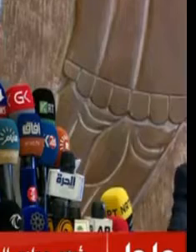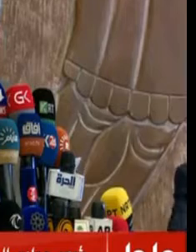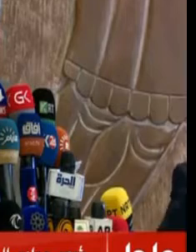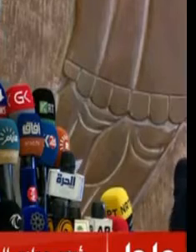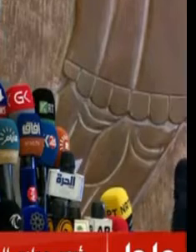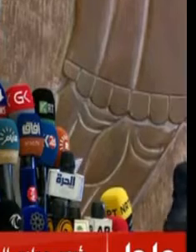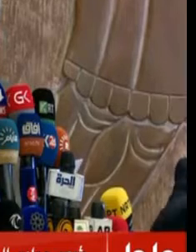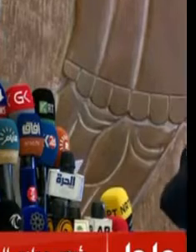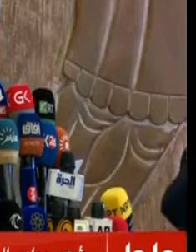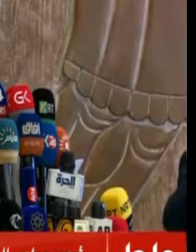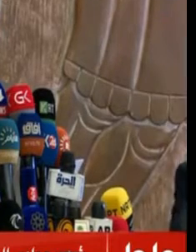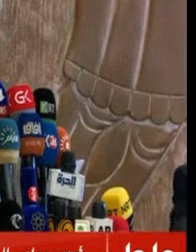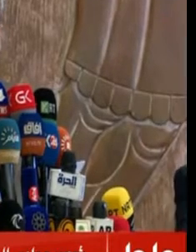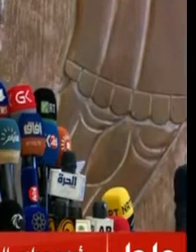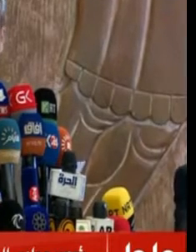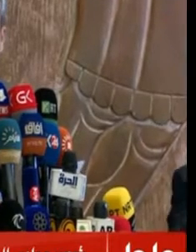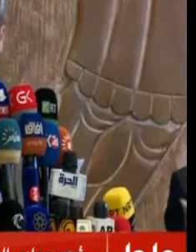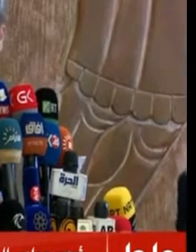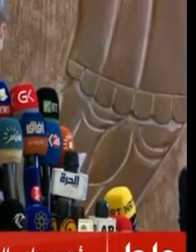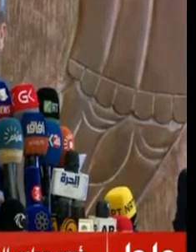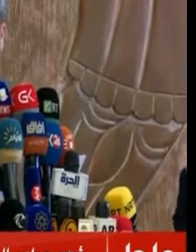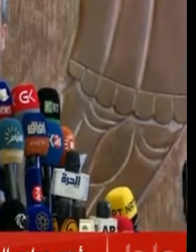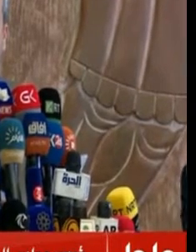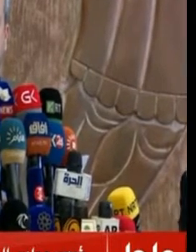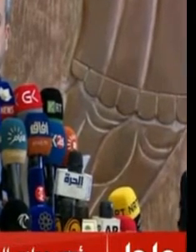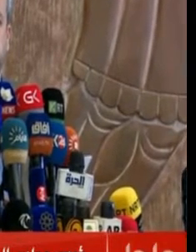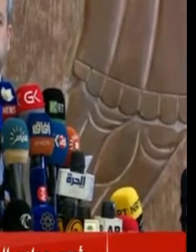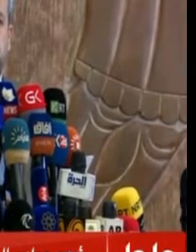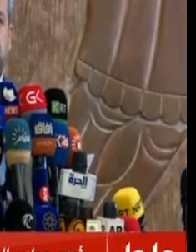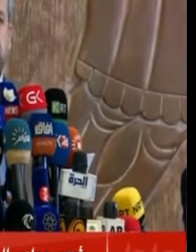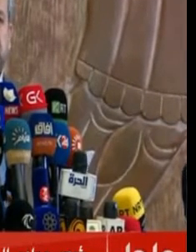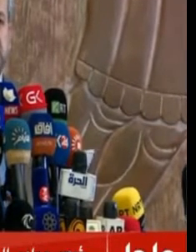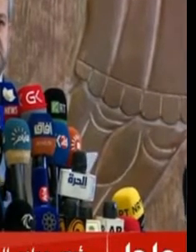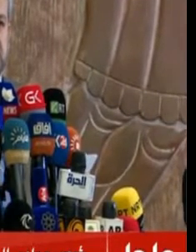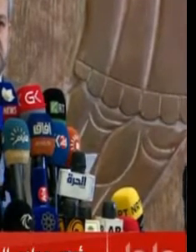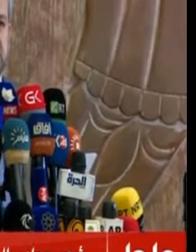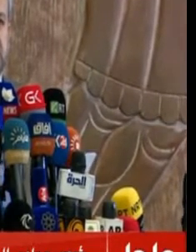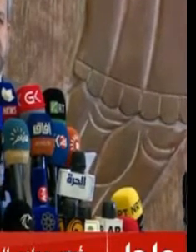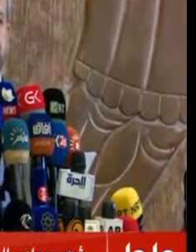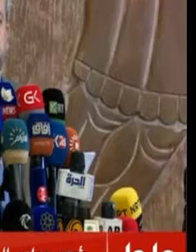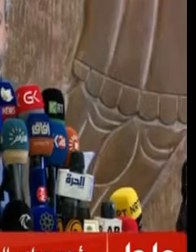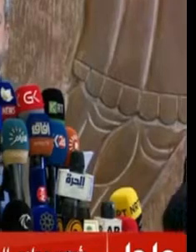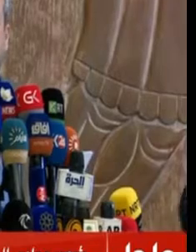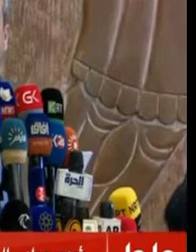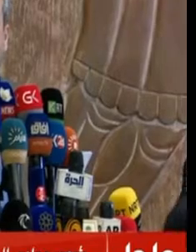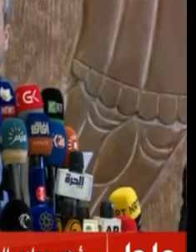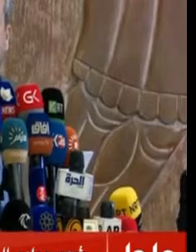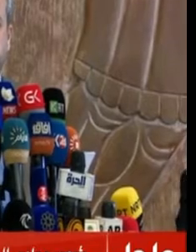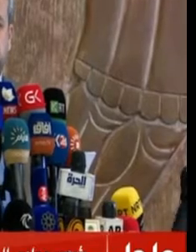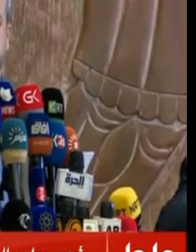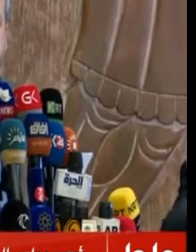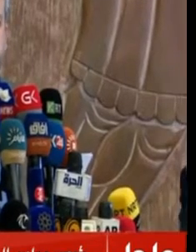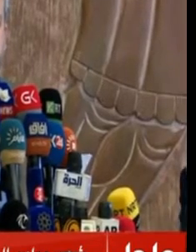العليا التي اشتركت معنا منذ البدء في إعداد خطة استمرت منذ